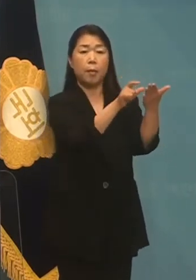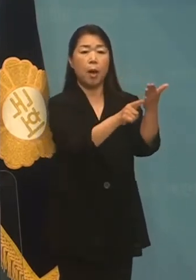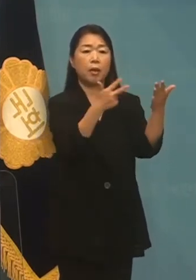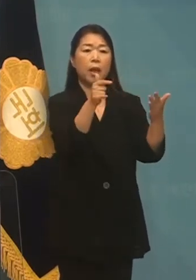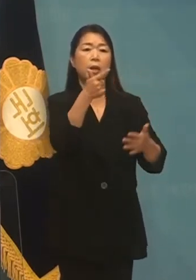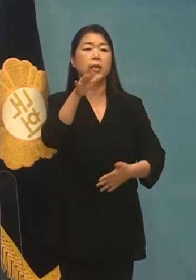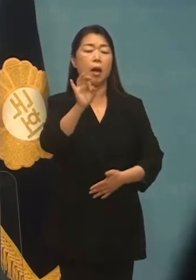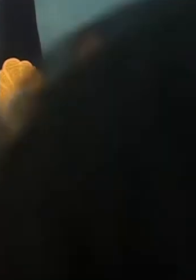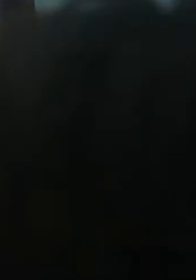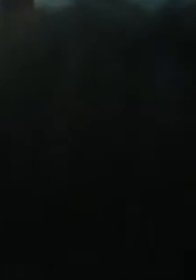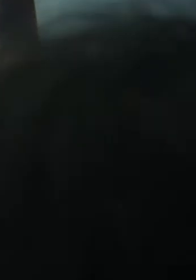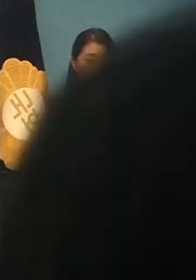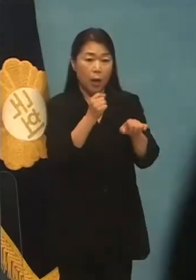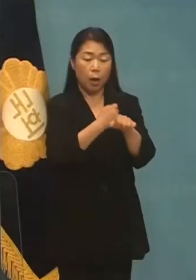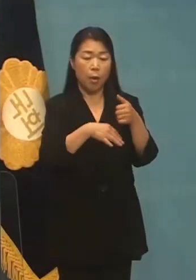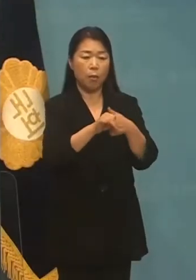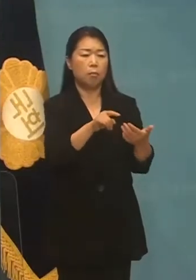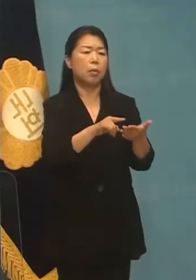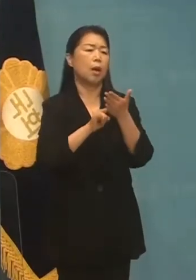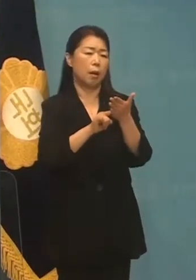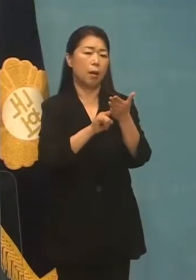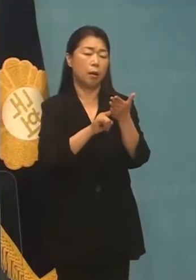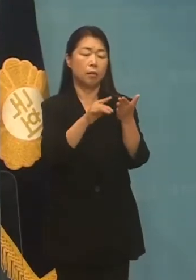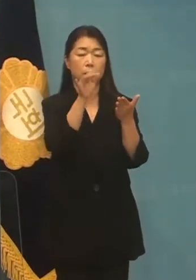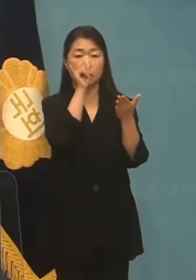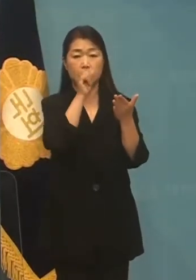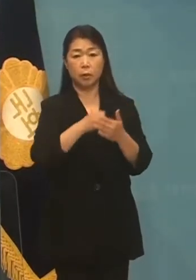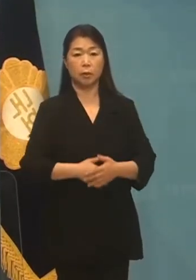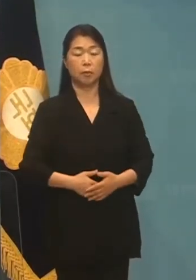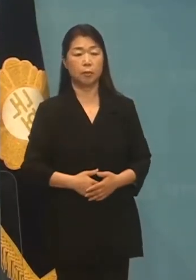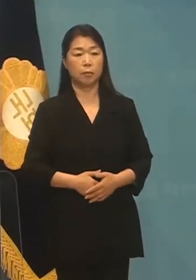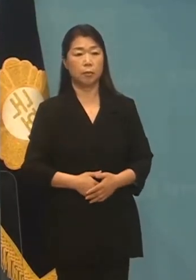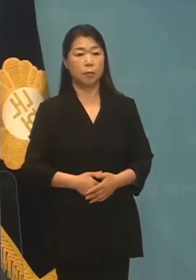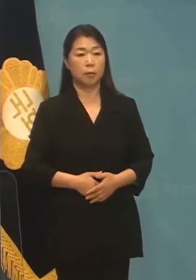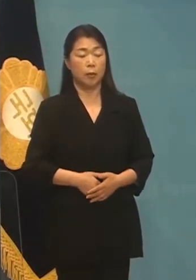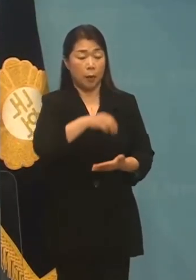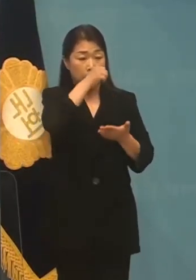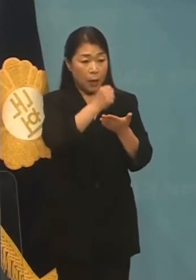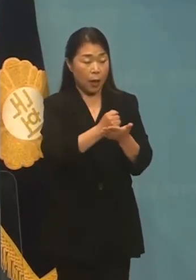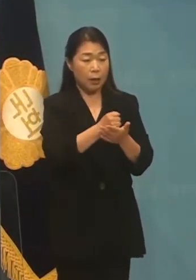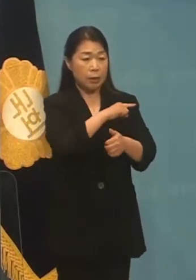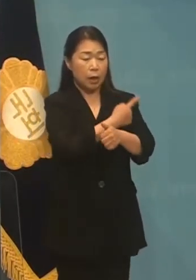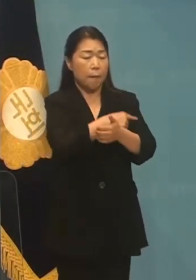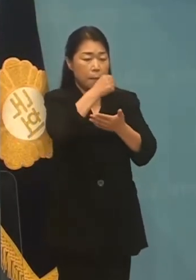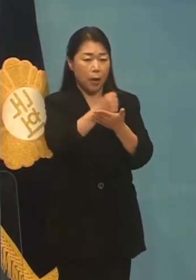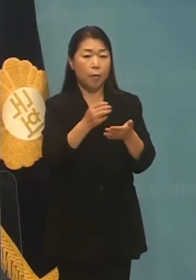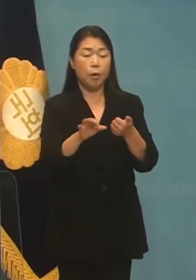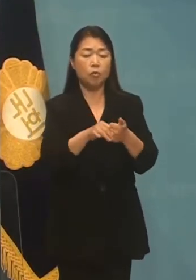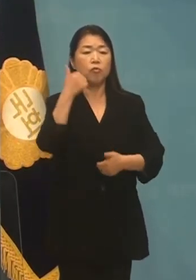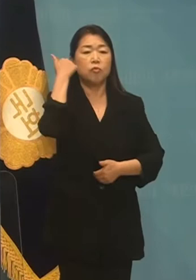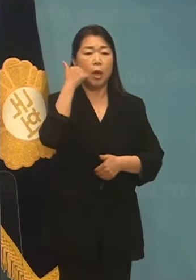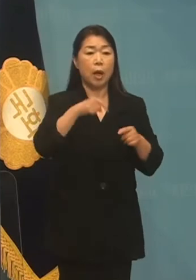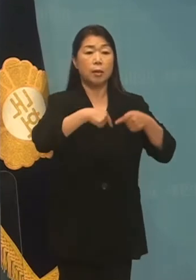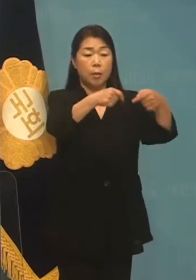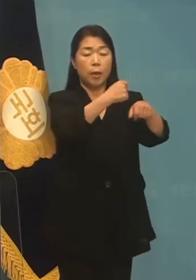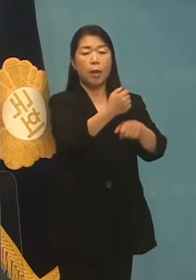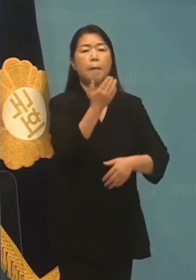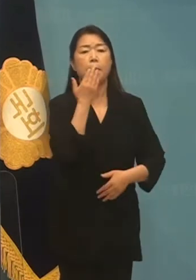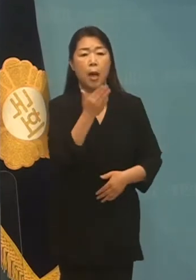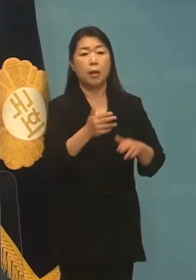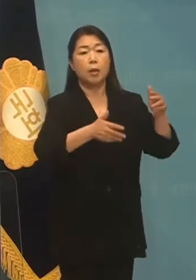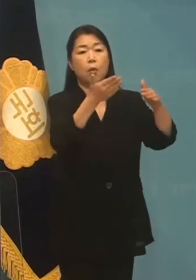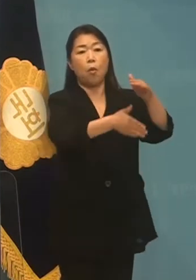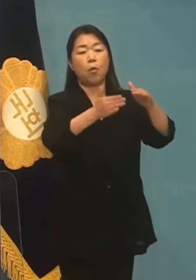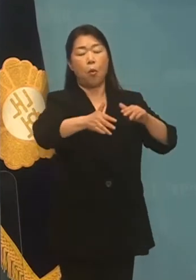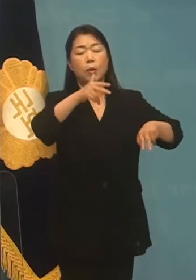대장동이라고 검색하면 찾을 수 있습니다. 적합한 자격만 있다면 누구나 참여할 수